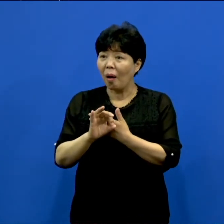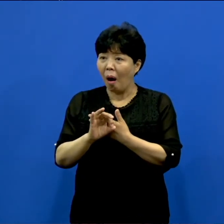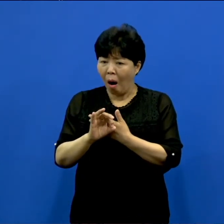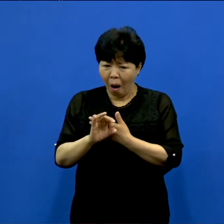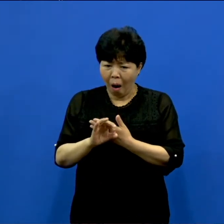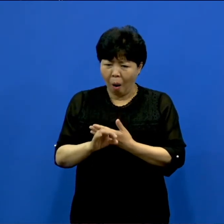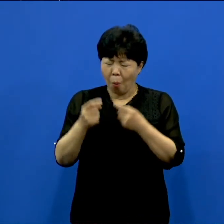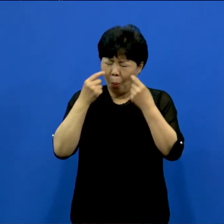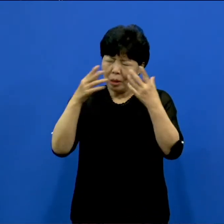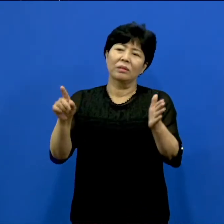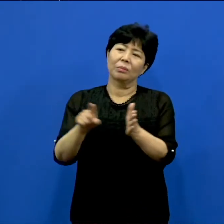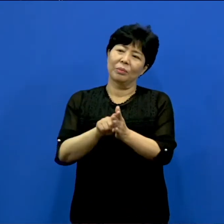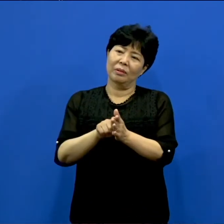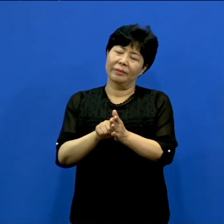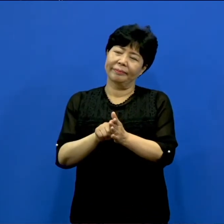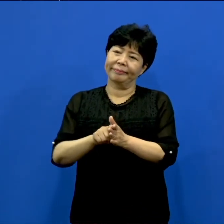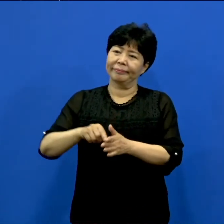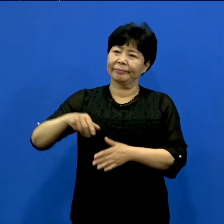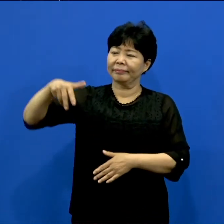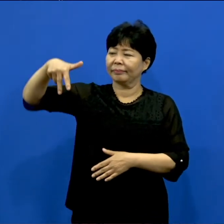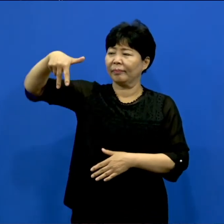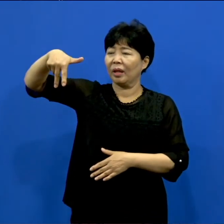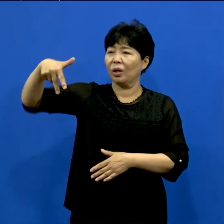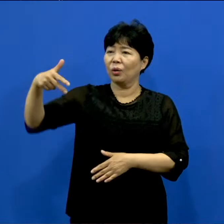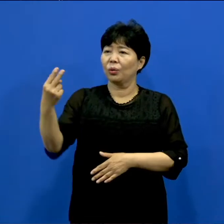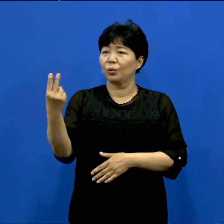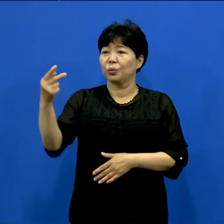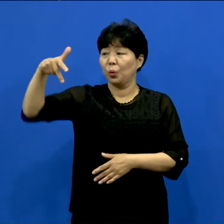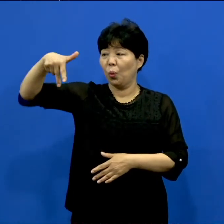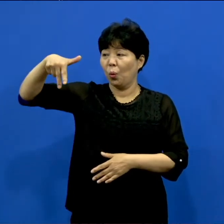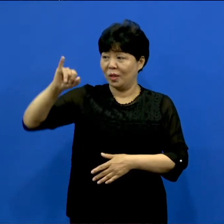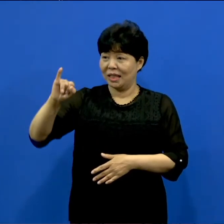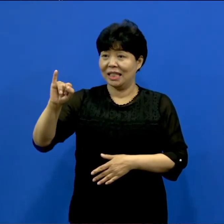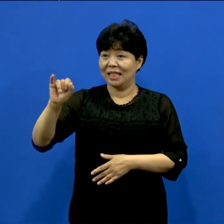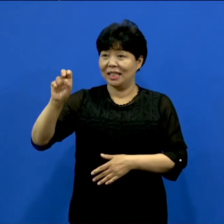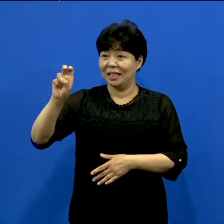5만 번, 5만 번. 기도의 사람 조지 물러는 5만 번이에요, 5만 번.